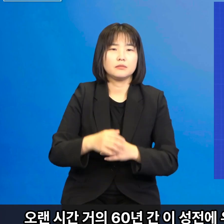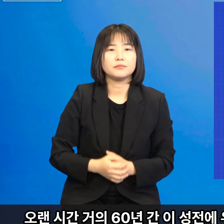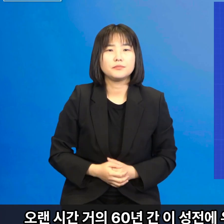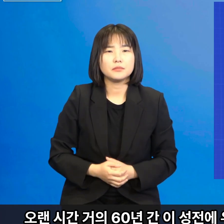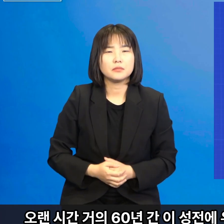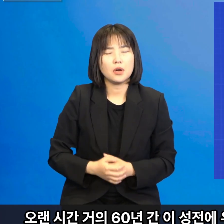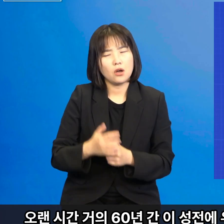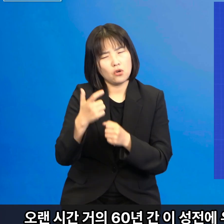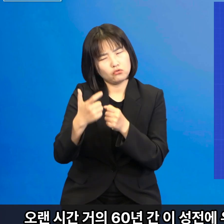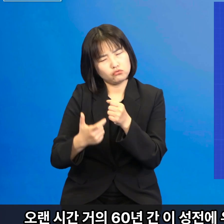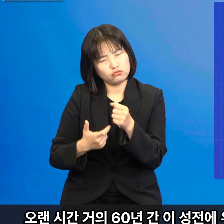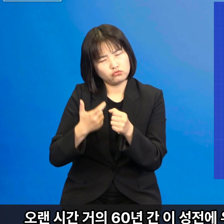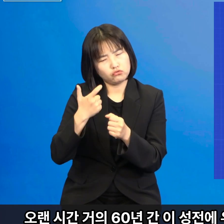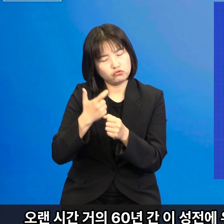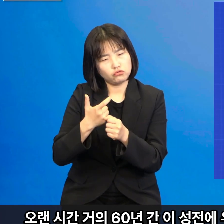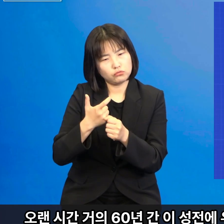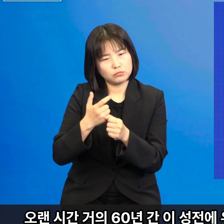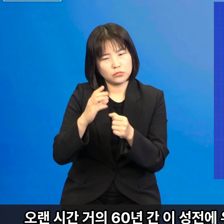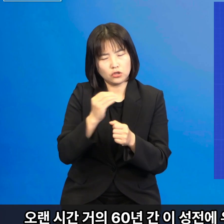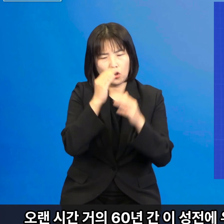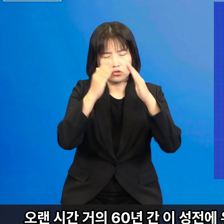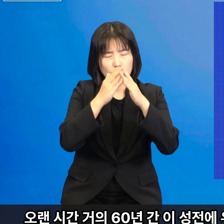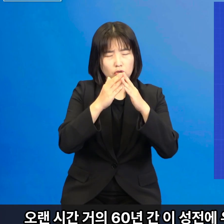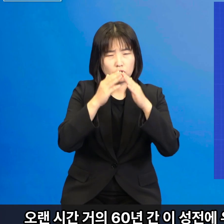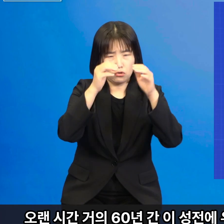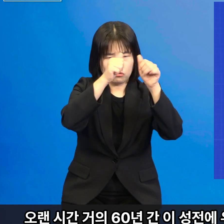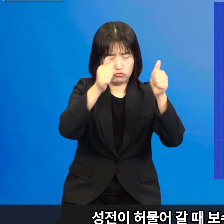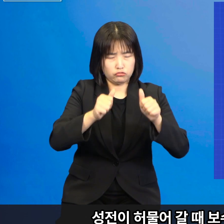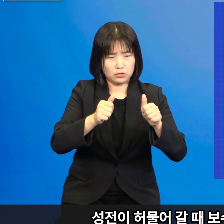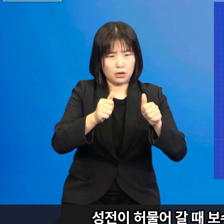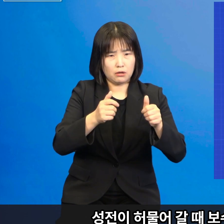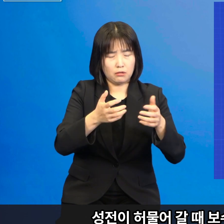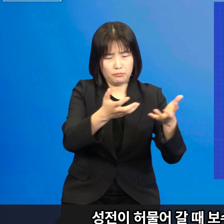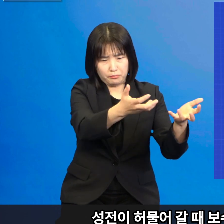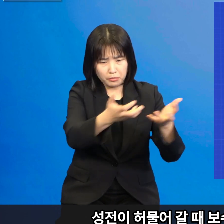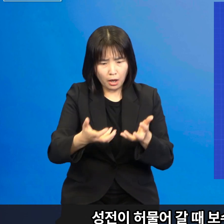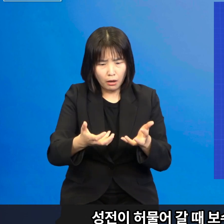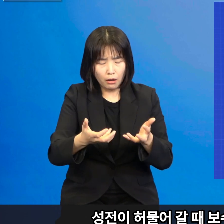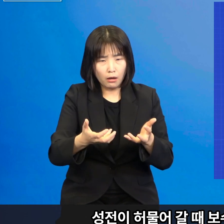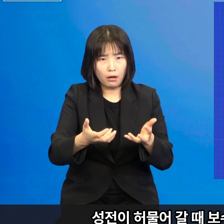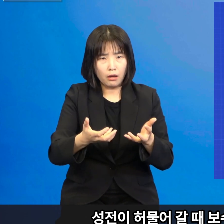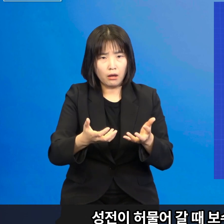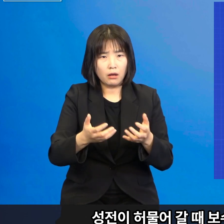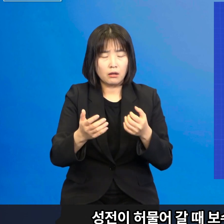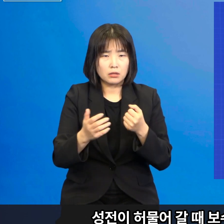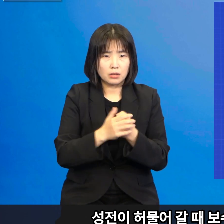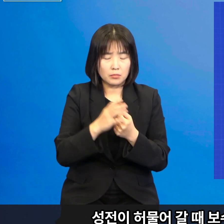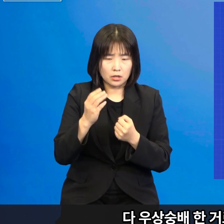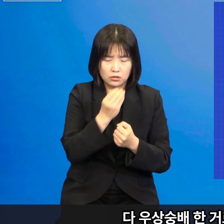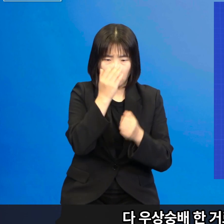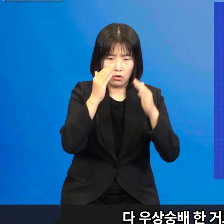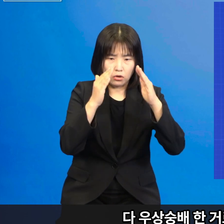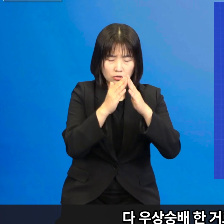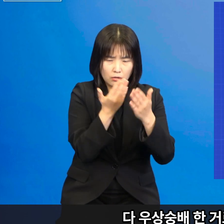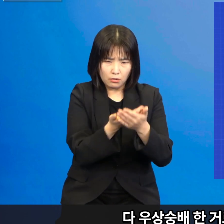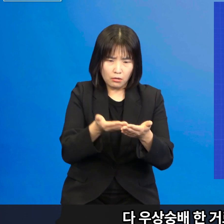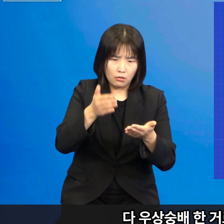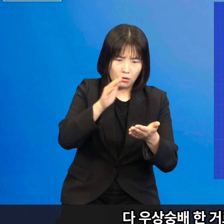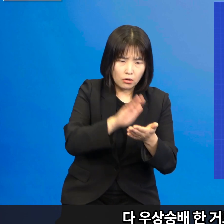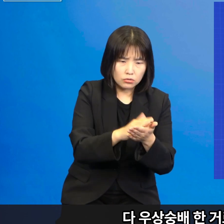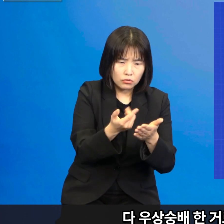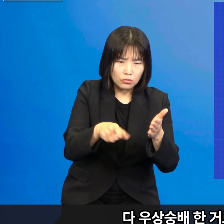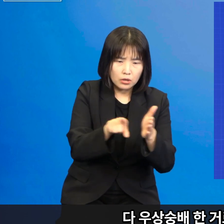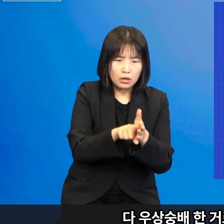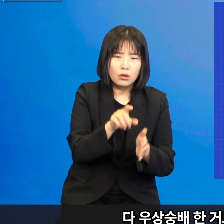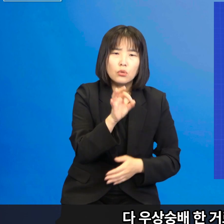성전에 우상들이 들어와 있는 채로 있다 보니 성전이 허물어갈 때 보수해서 세워야 될 그 돈이 다 우상 숭배하는